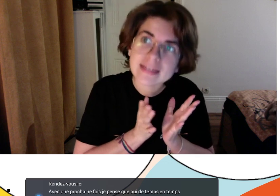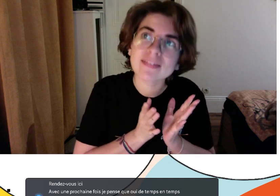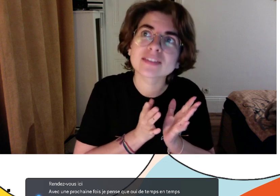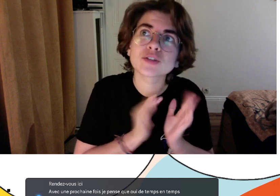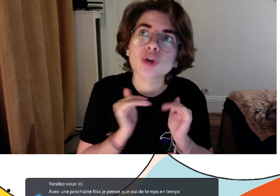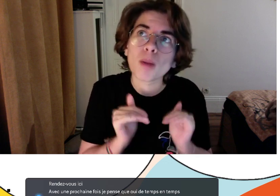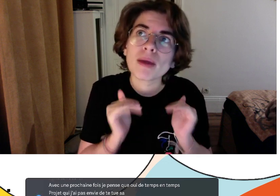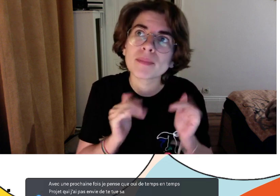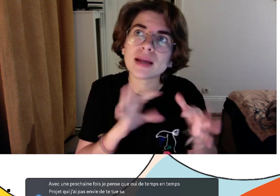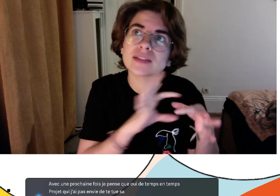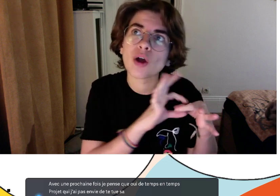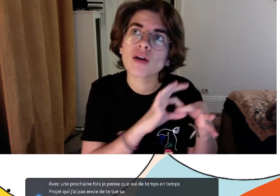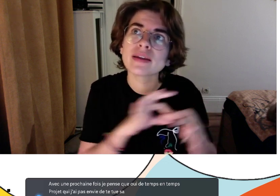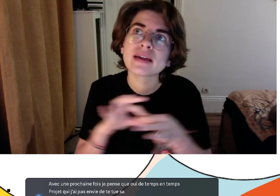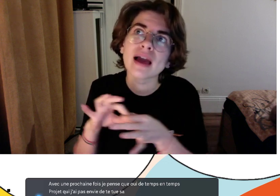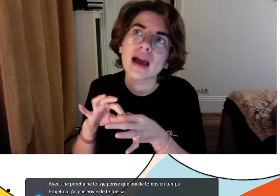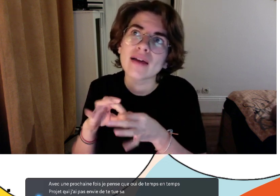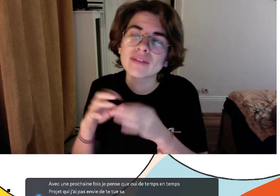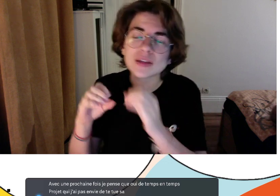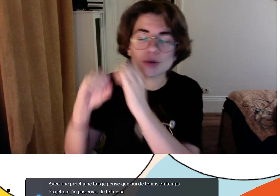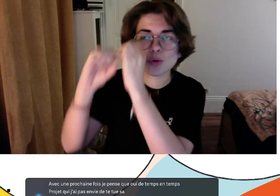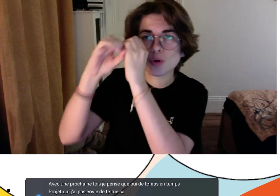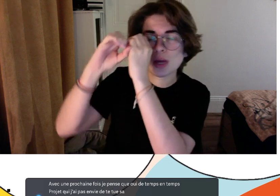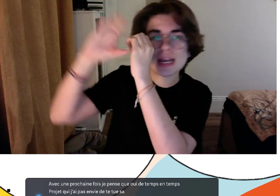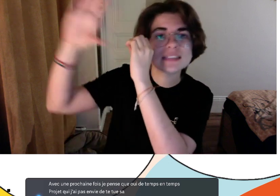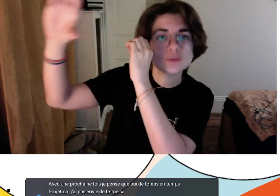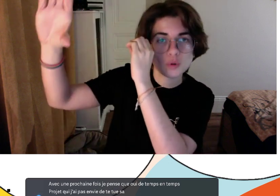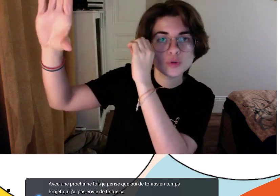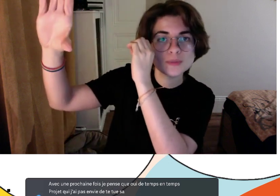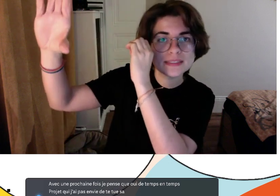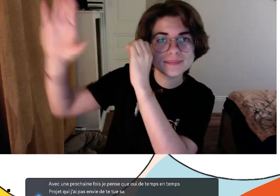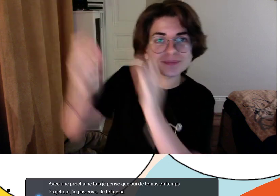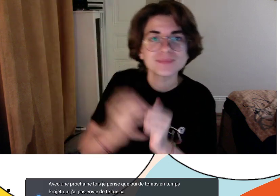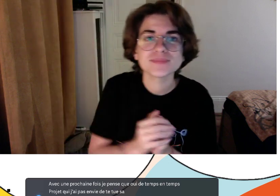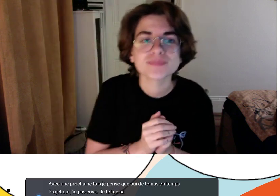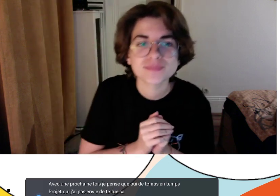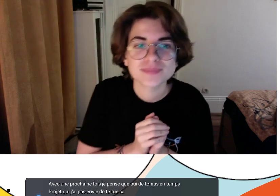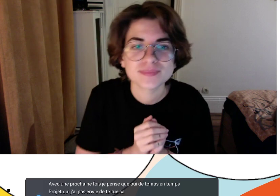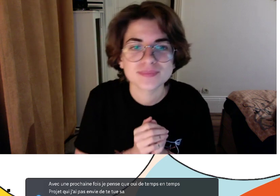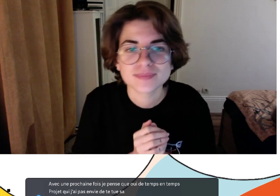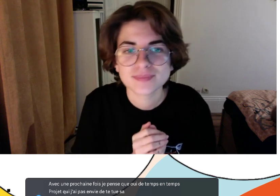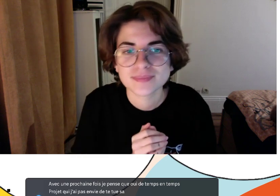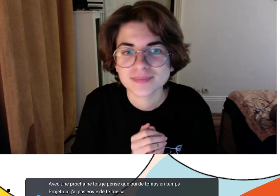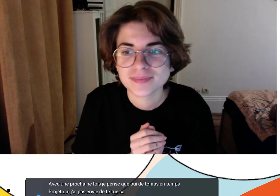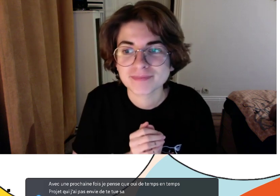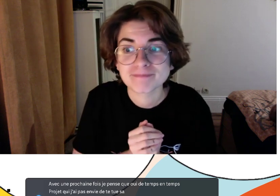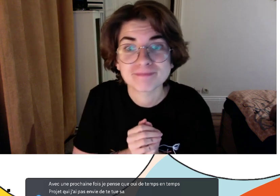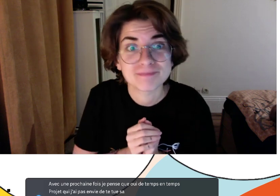Ouais, ça va quand même être un lien avec l'astronomie.